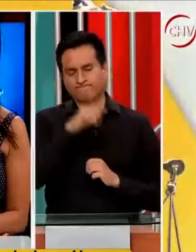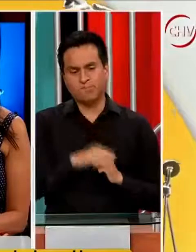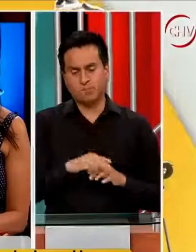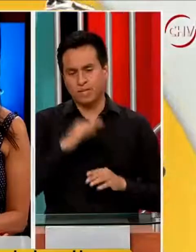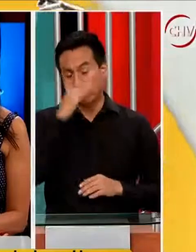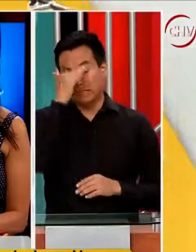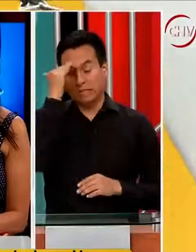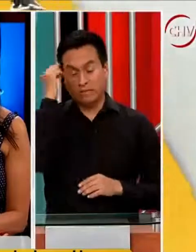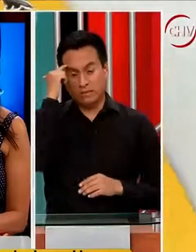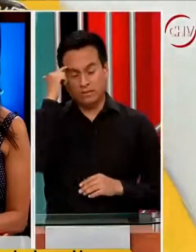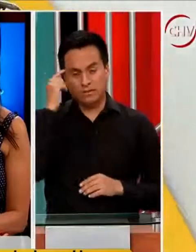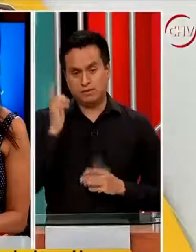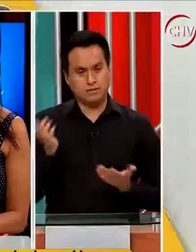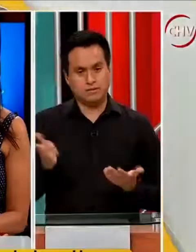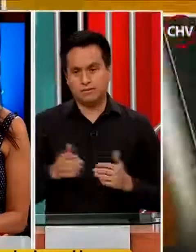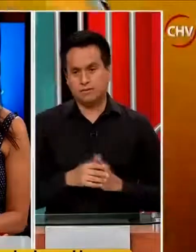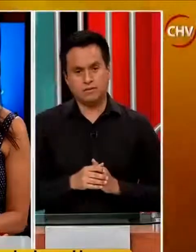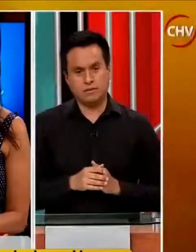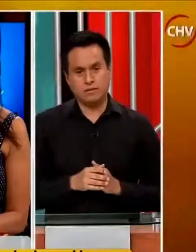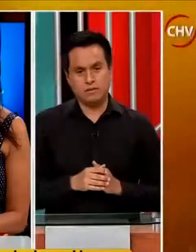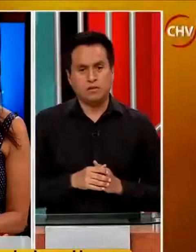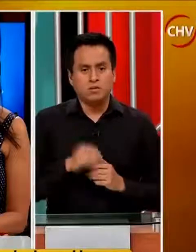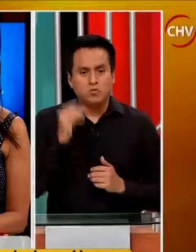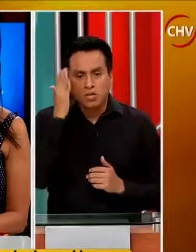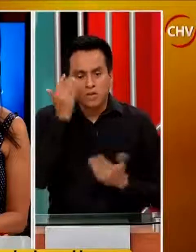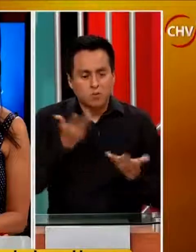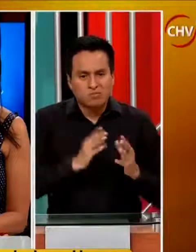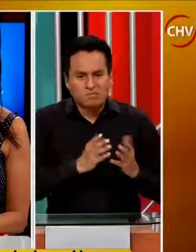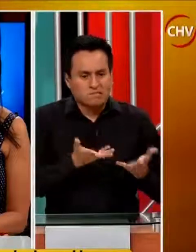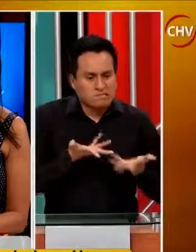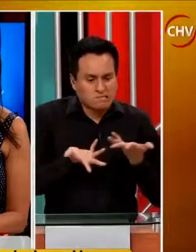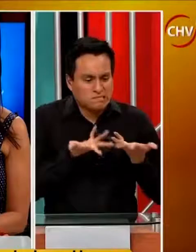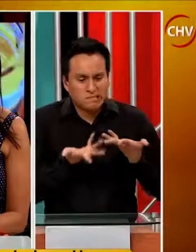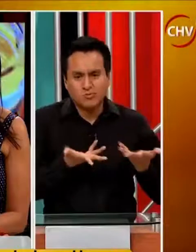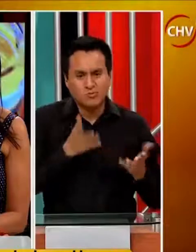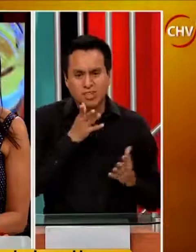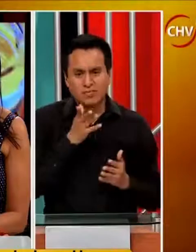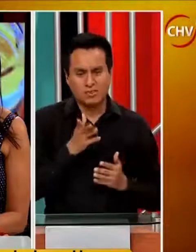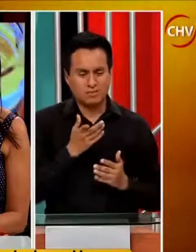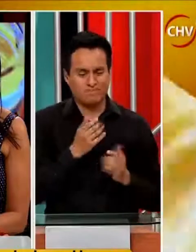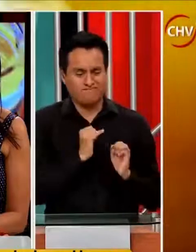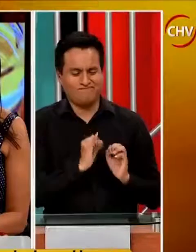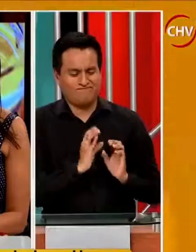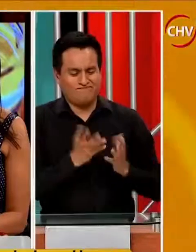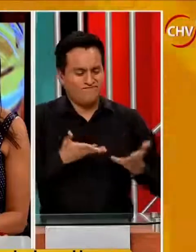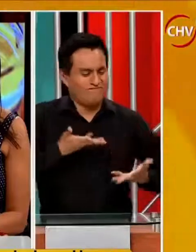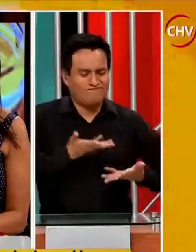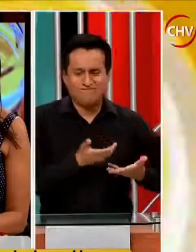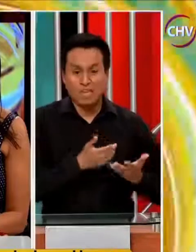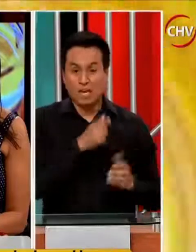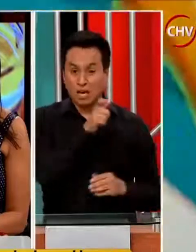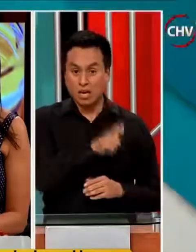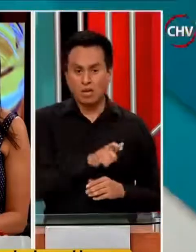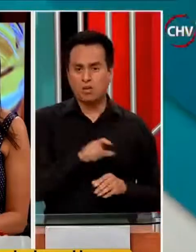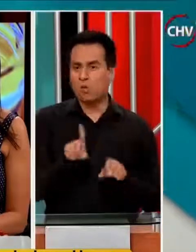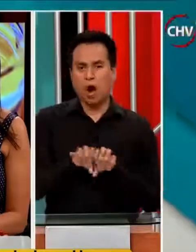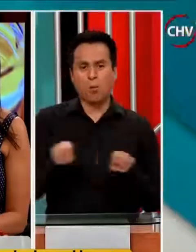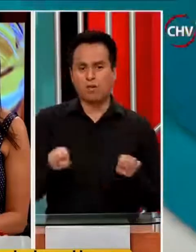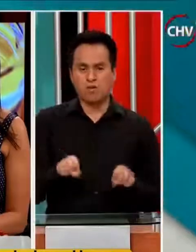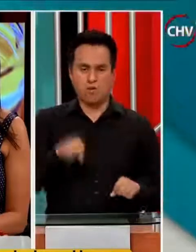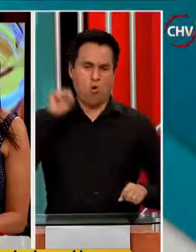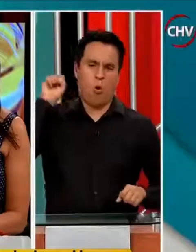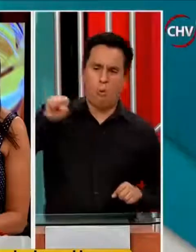Estaba superada. No sabía cómo tratarlo porque cualquier cosa... Es intratable. Cualquier cosa que él no está de acuerdo